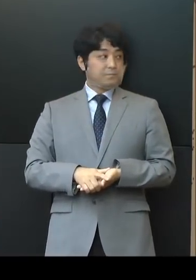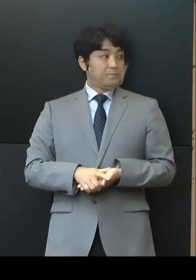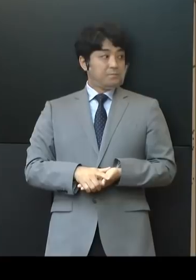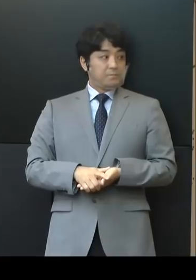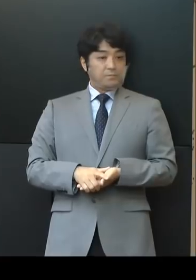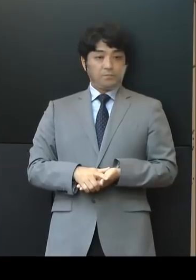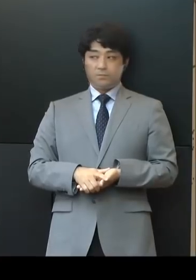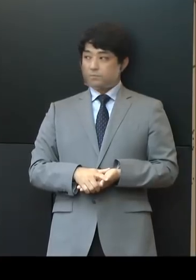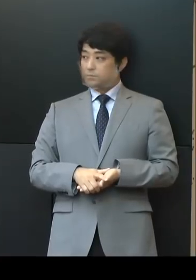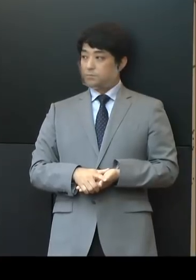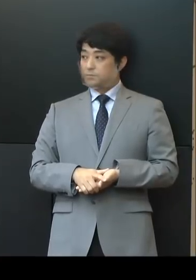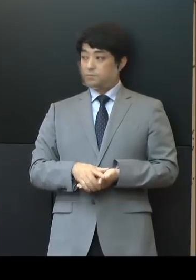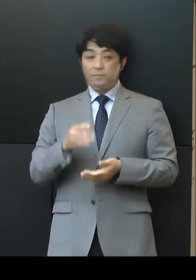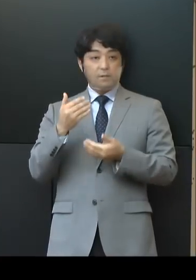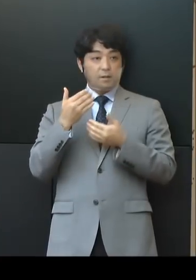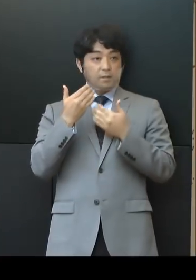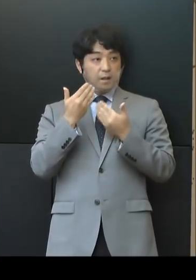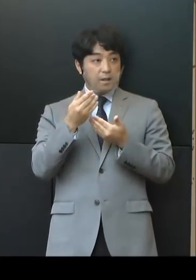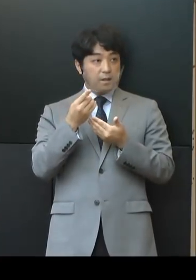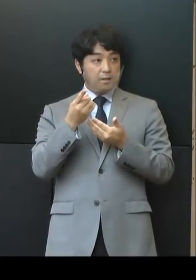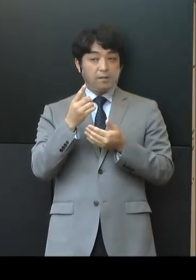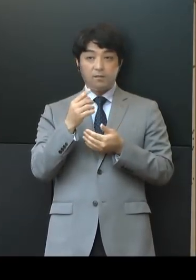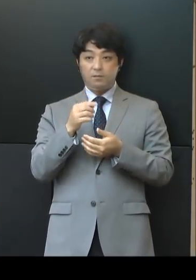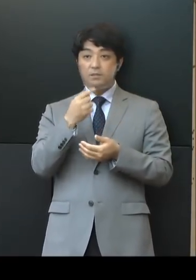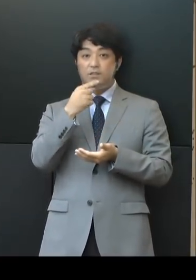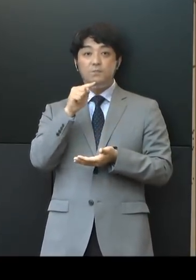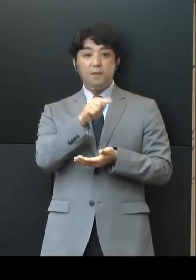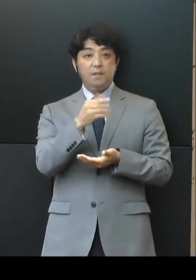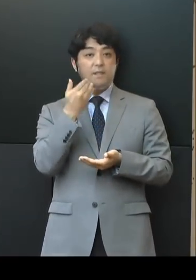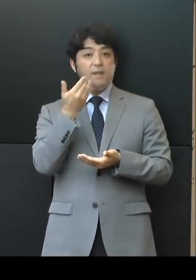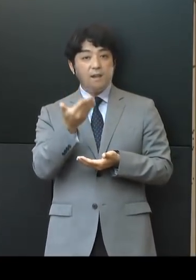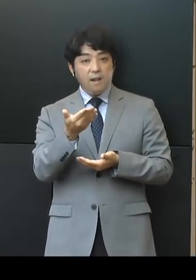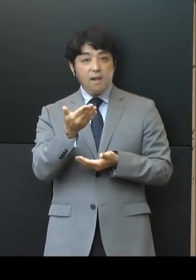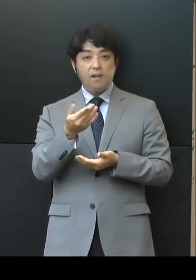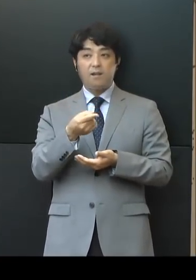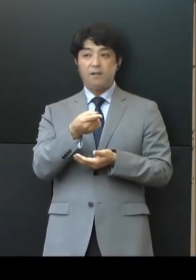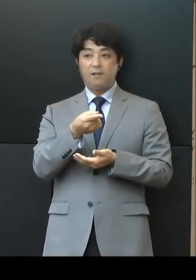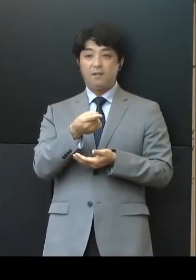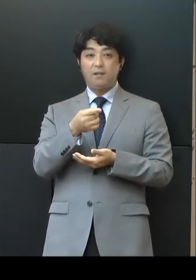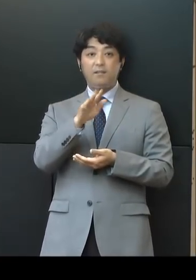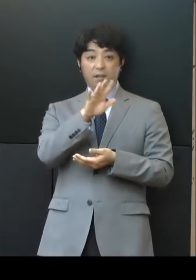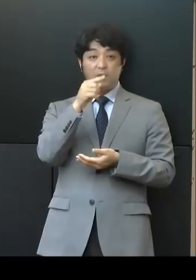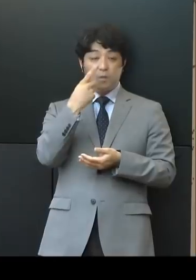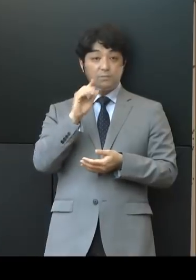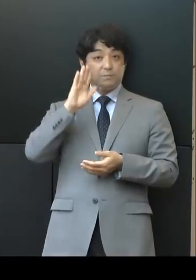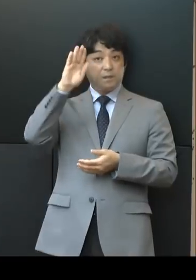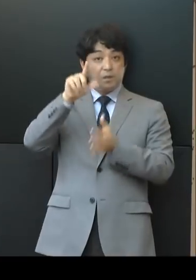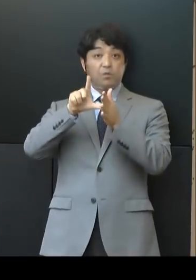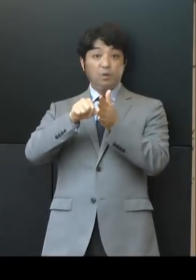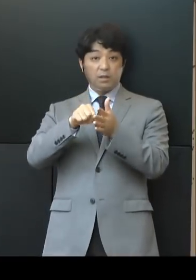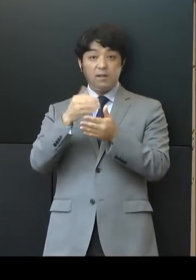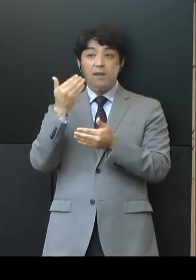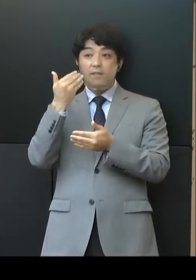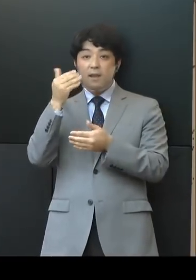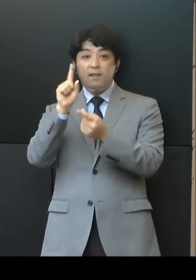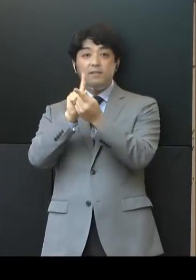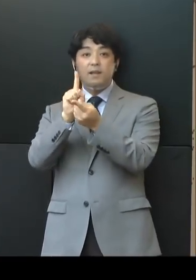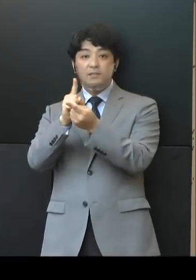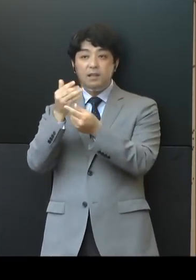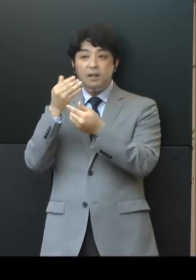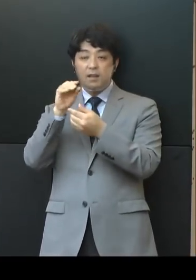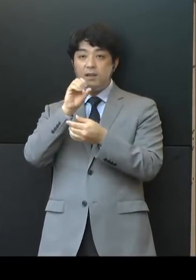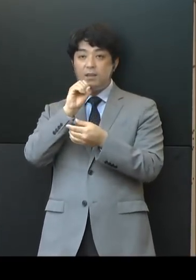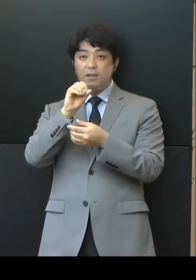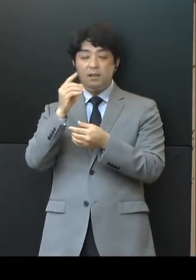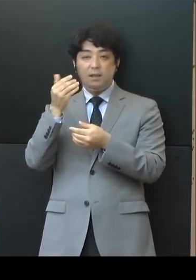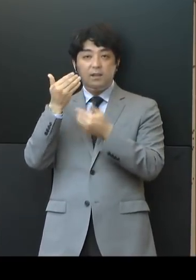どなたに聞くかというのも聞いてください、はい、 質問の際はどなたへの質問かということをおっしゃっていただい